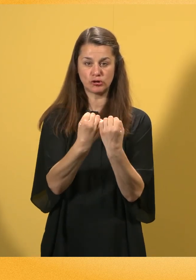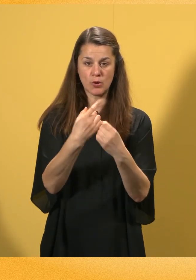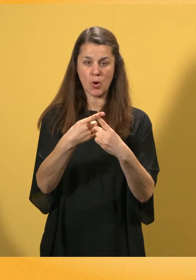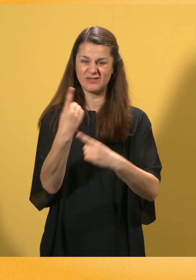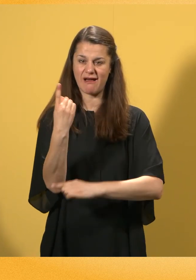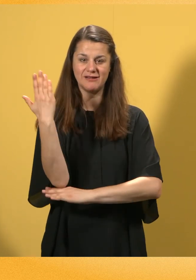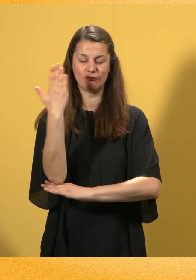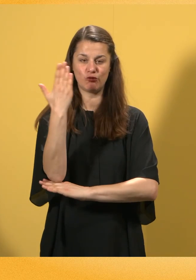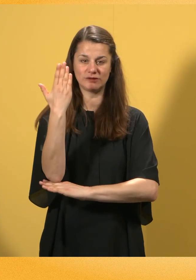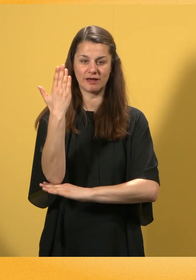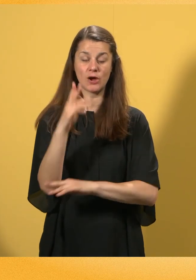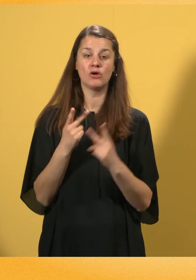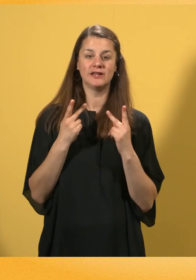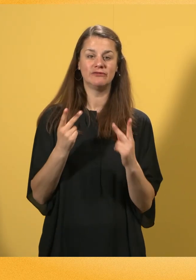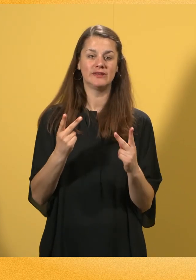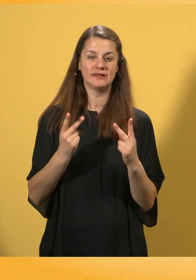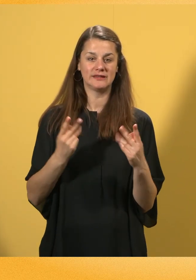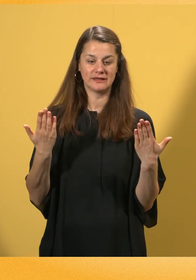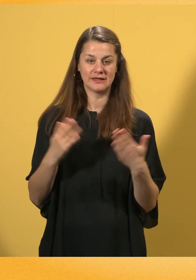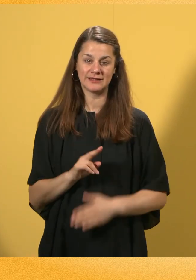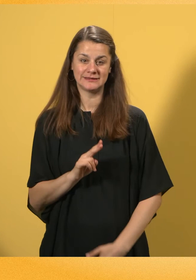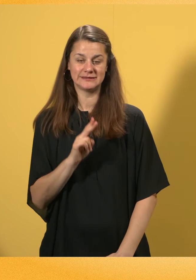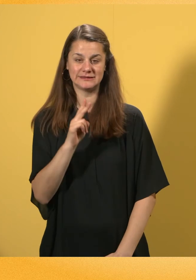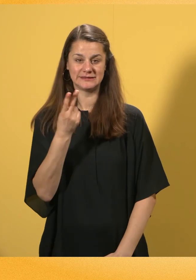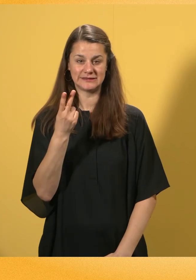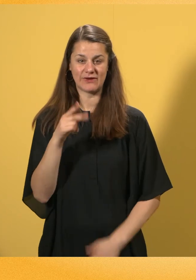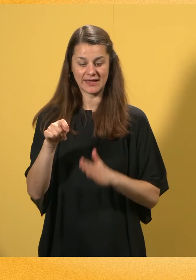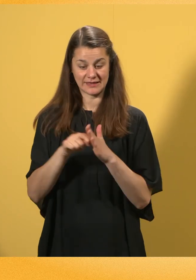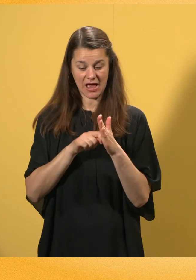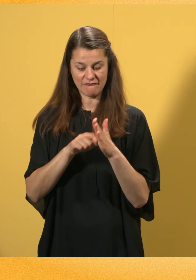einem Vortrag. Und ganz wichtig, in der 2.